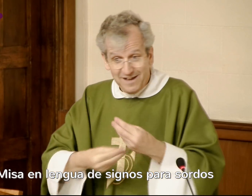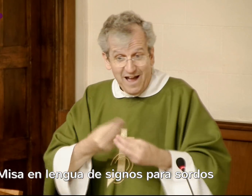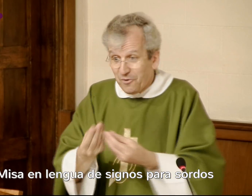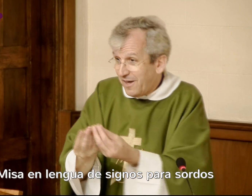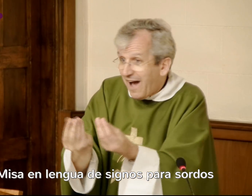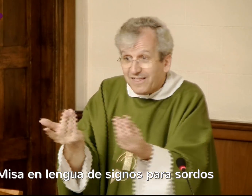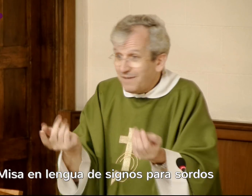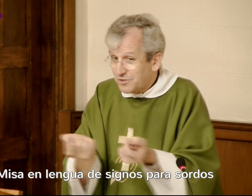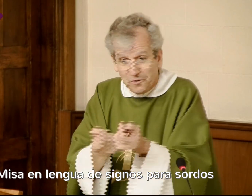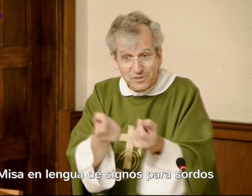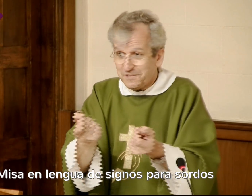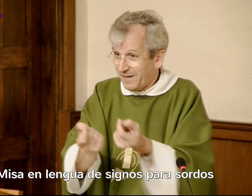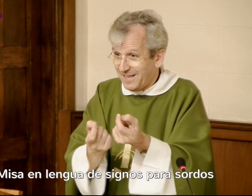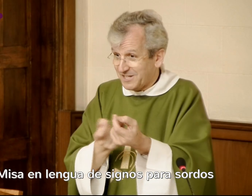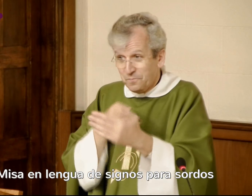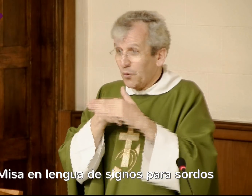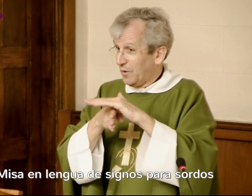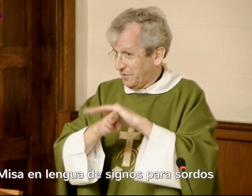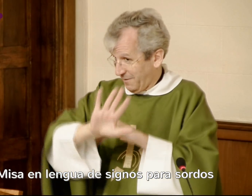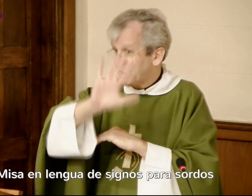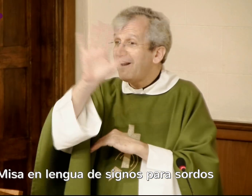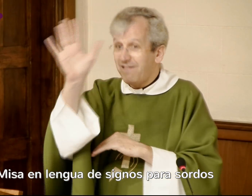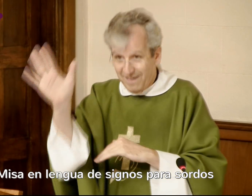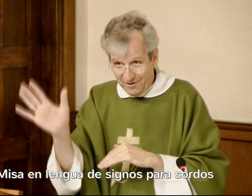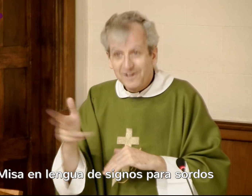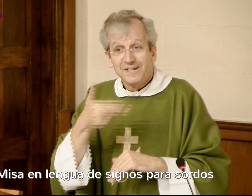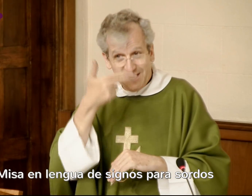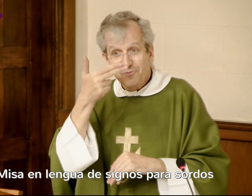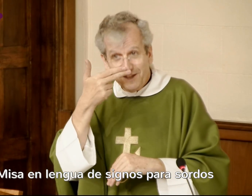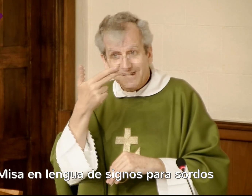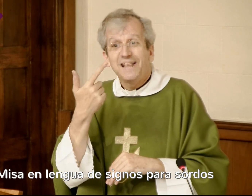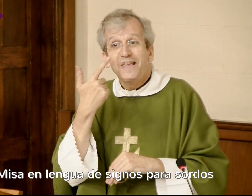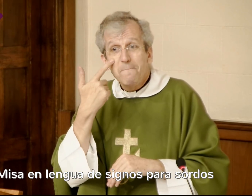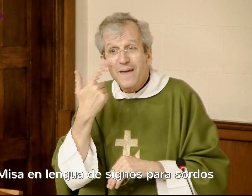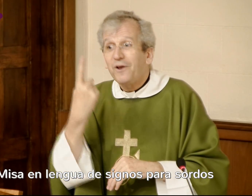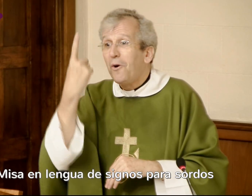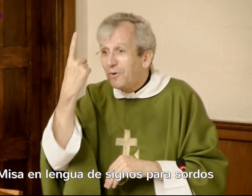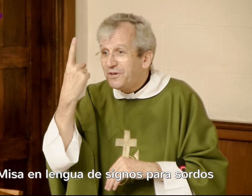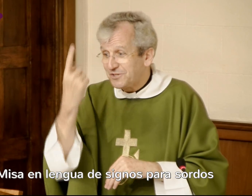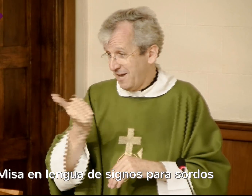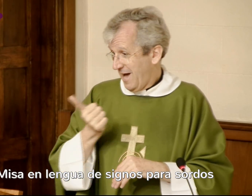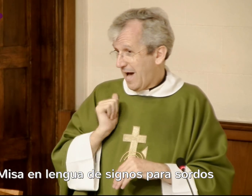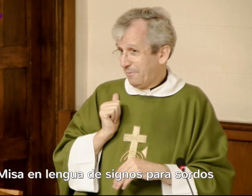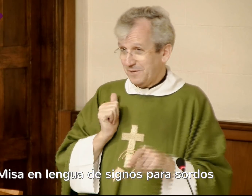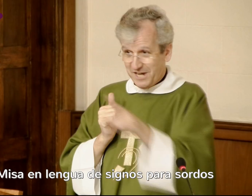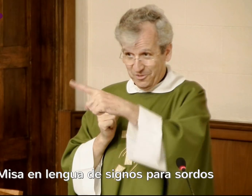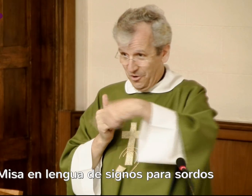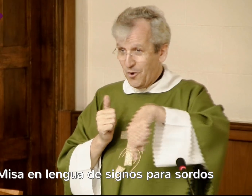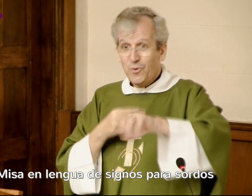a lo que hacemos, cosas pequeñas, cuando entremos en el cielo, será muy interesante ver cómo Dios ha aprovechado